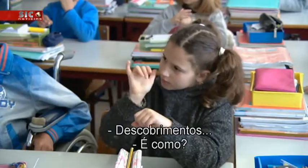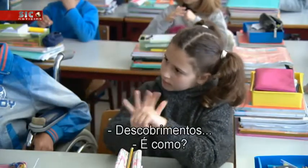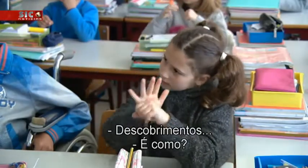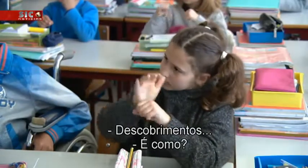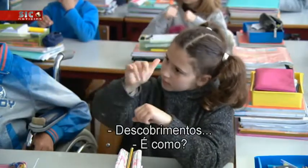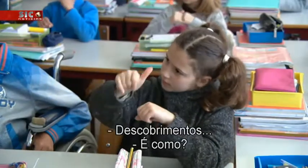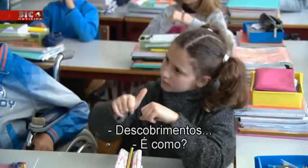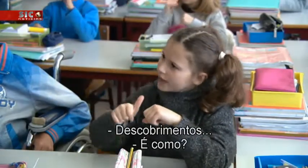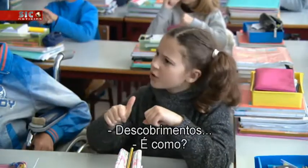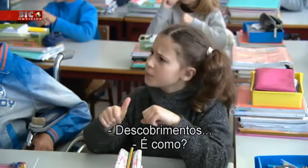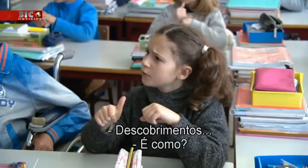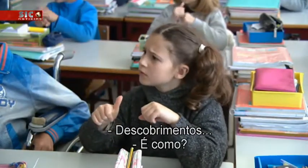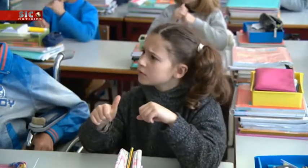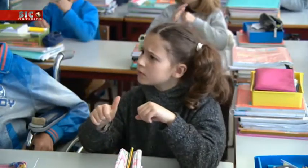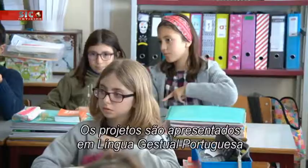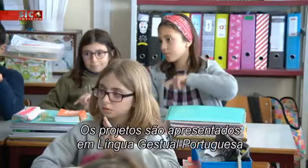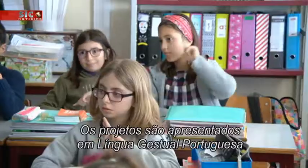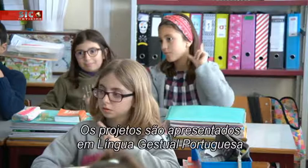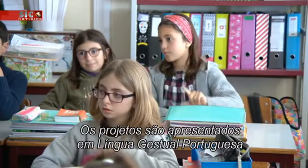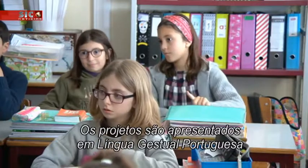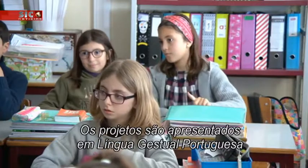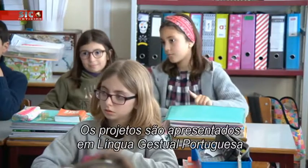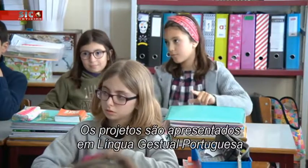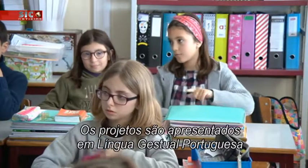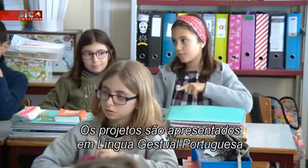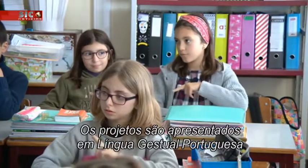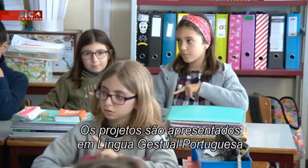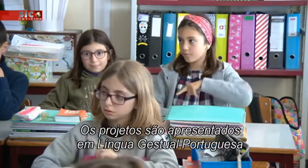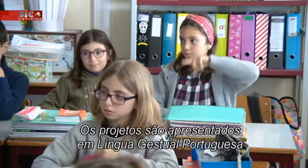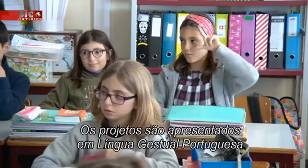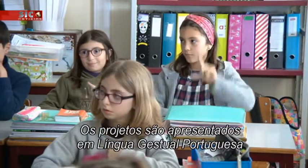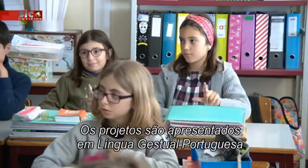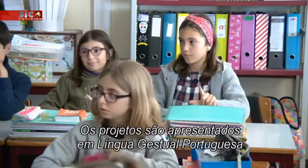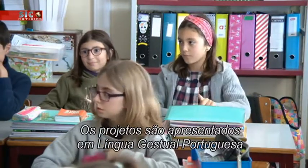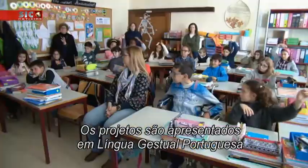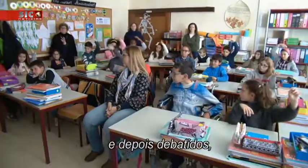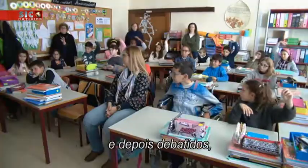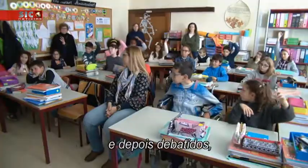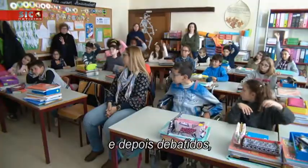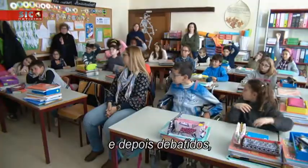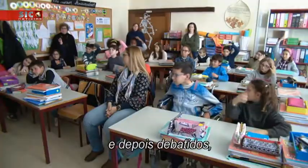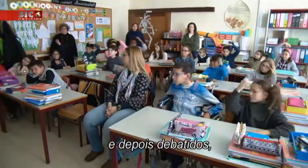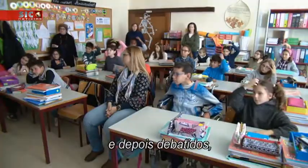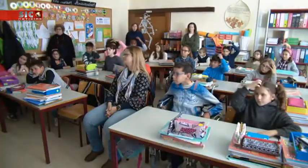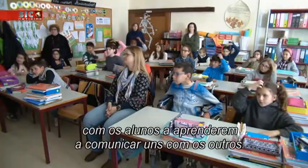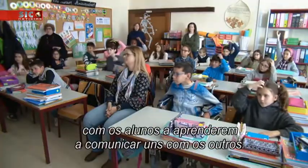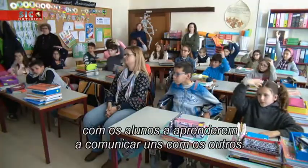Descobrimentos no Mami. Os projetos são apresentados em Língua Gestual Portuguesa e, depois, debatidos com os alunos a